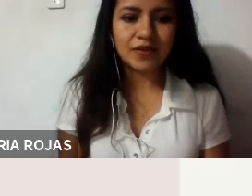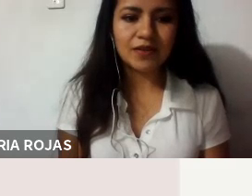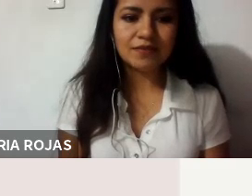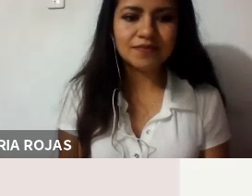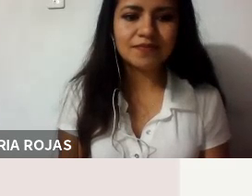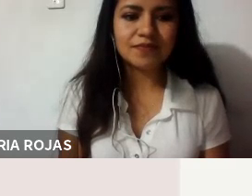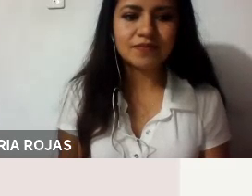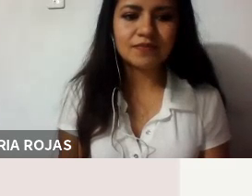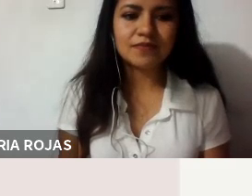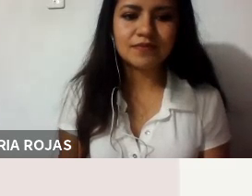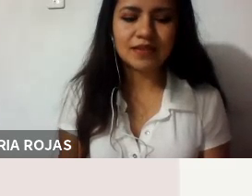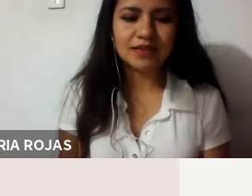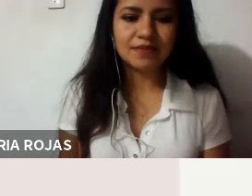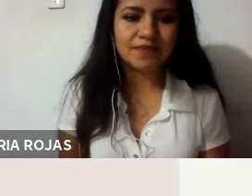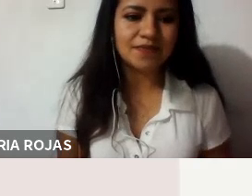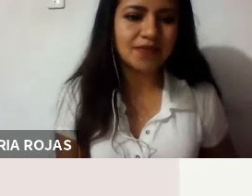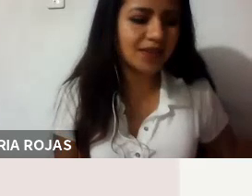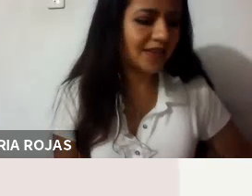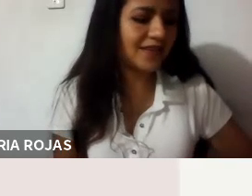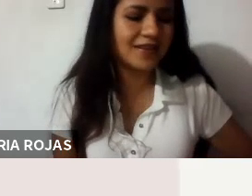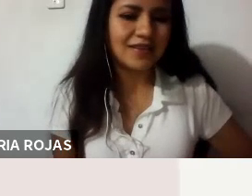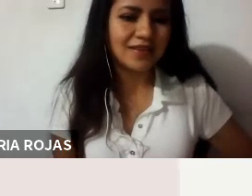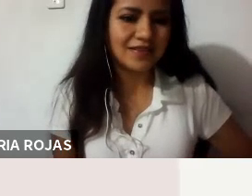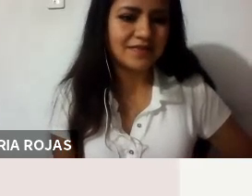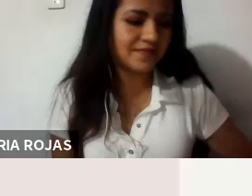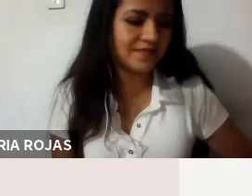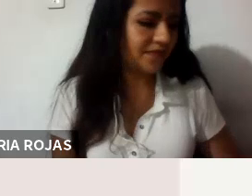Y la otra, así.